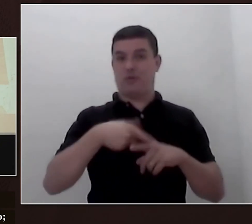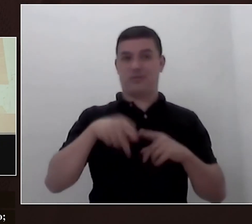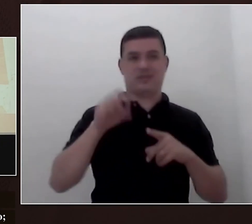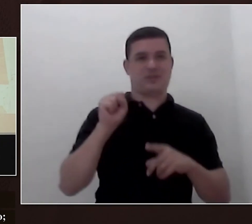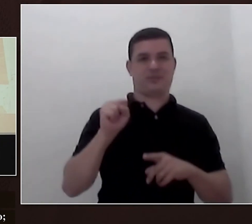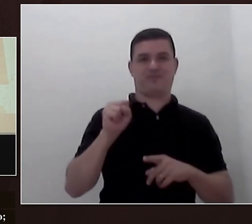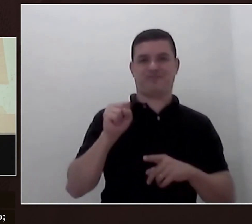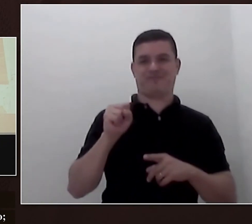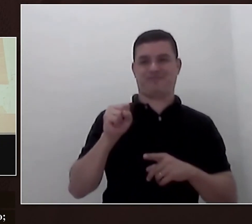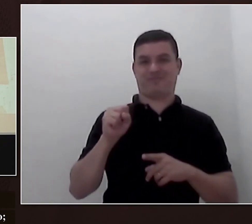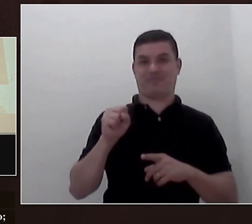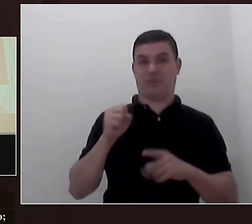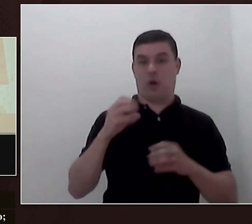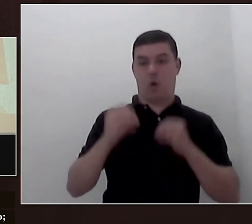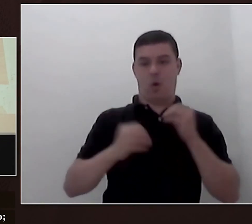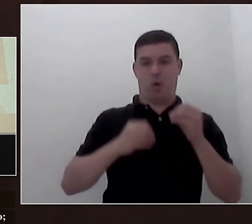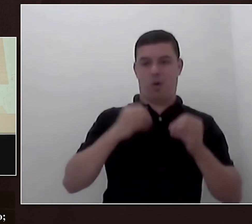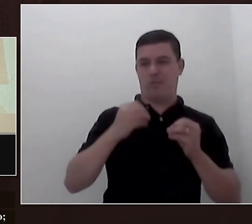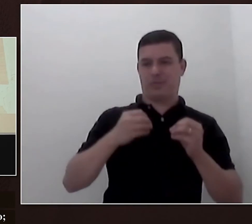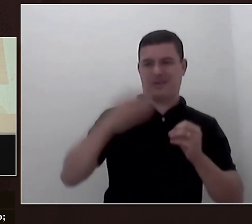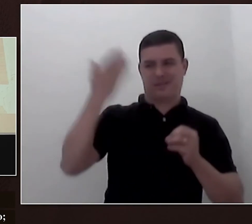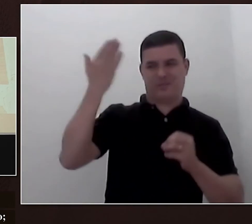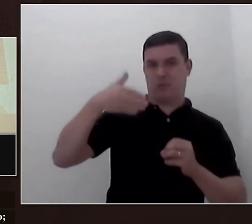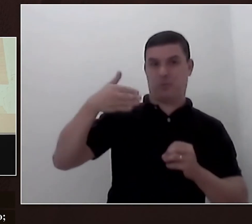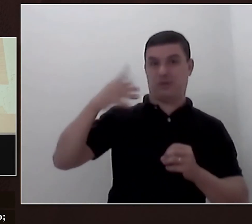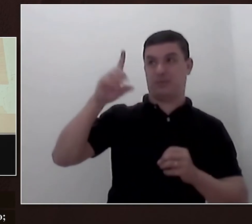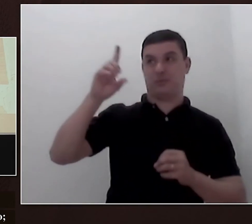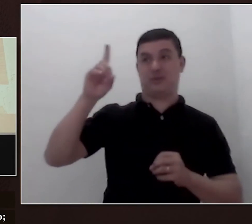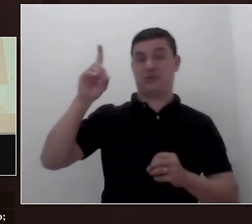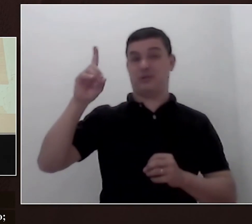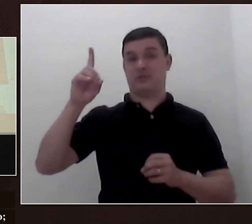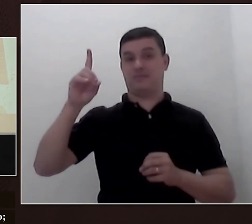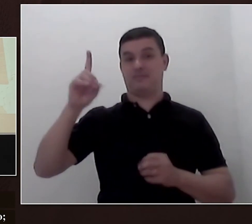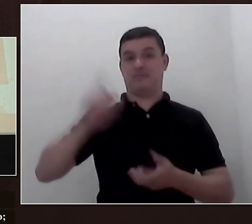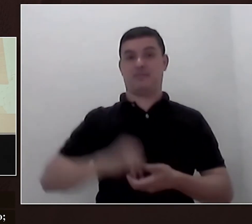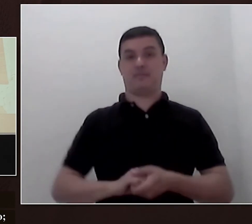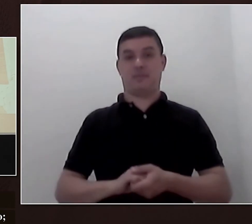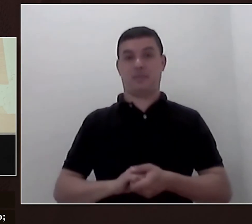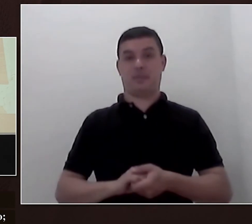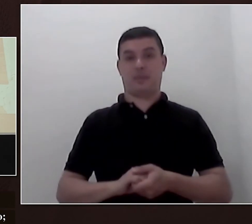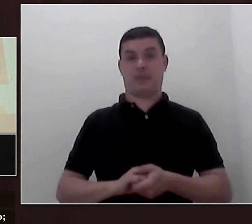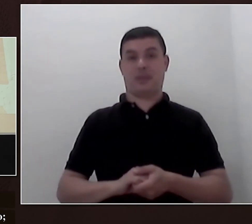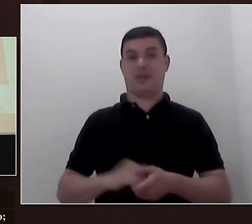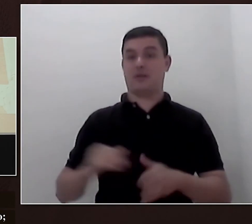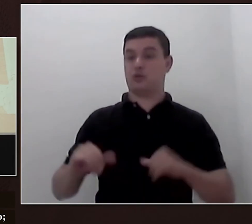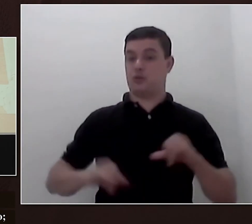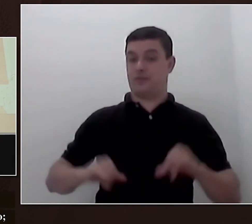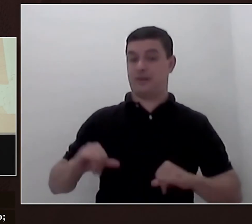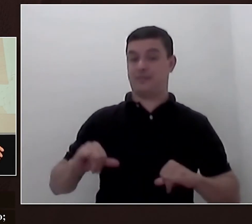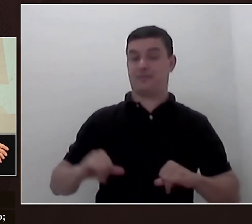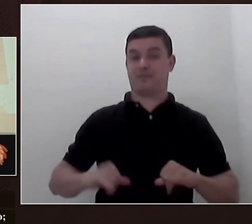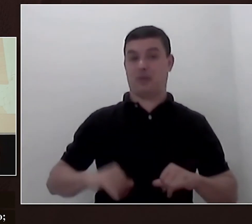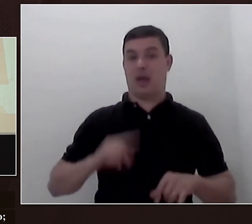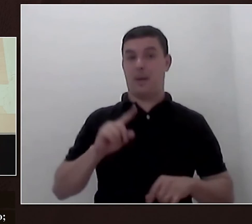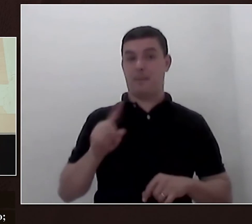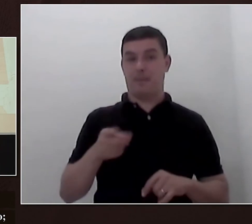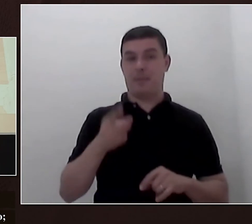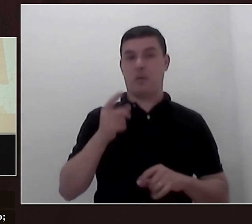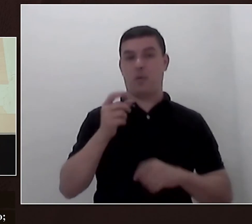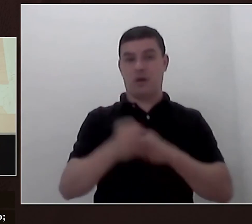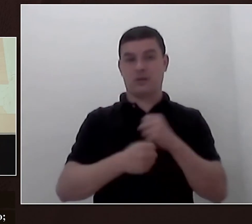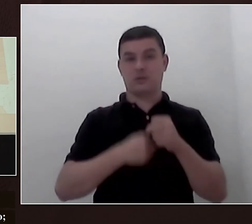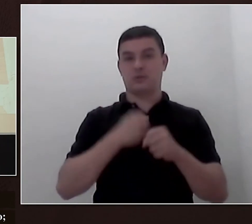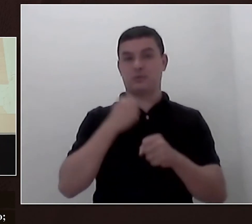obras reprovadas, vão sofrer o dano da segunda morte durante 1000 anos. E nesse período, eles